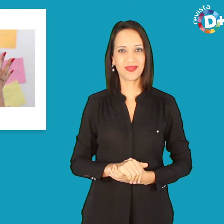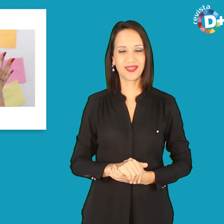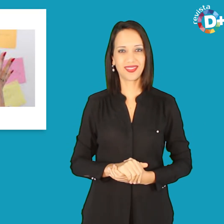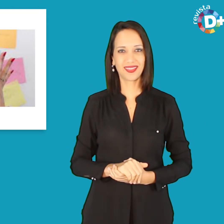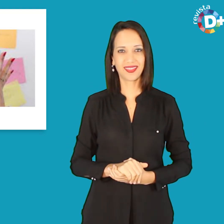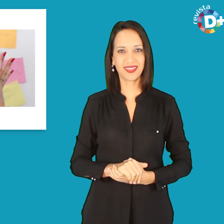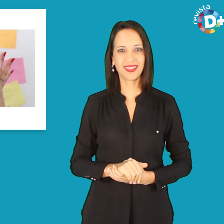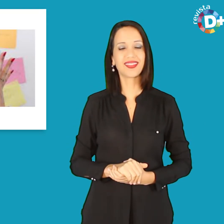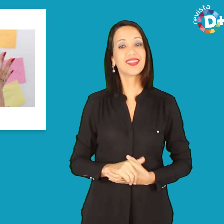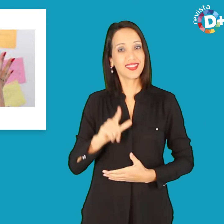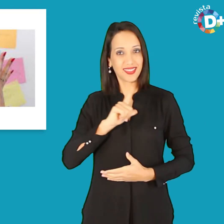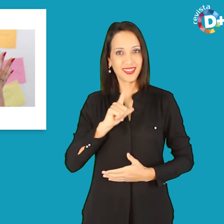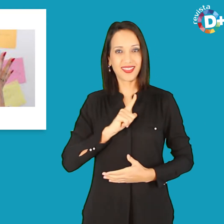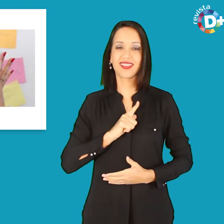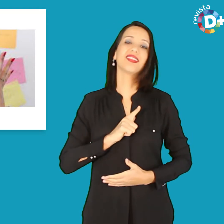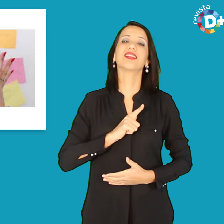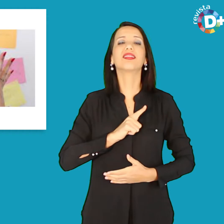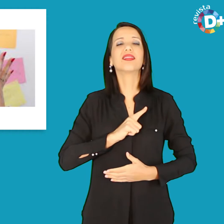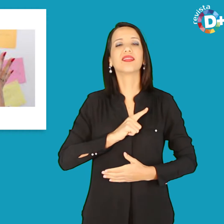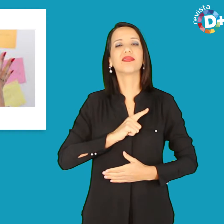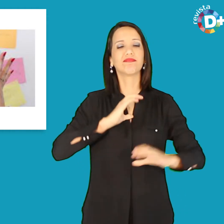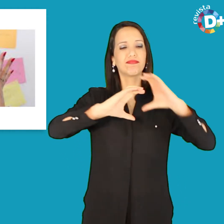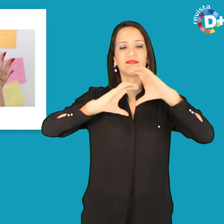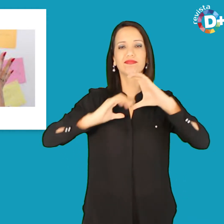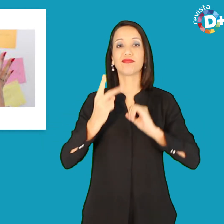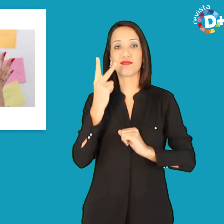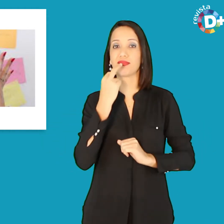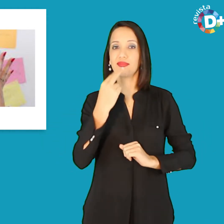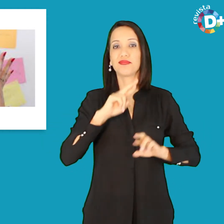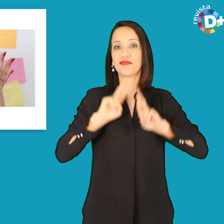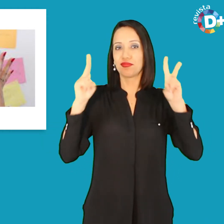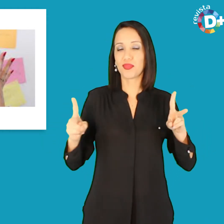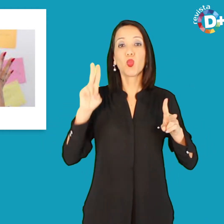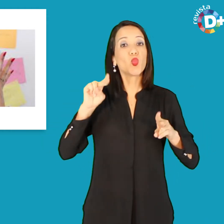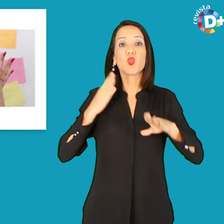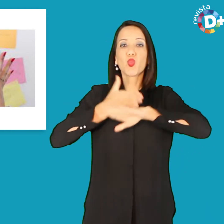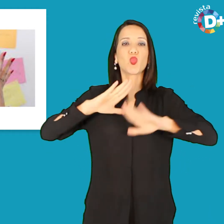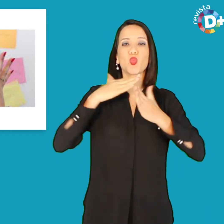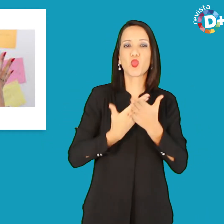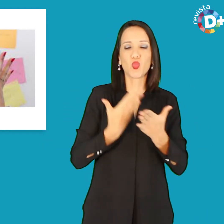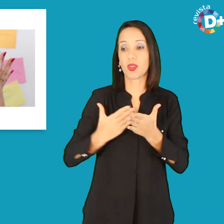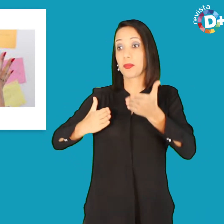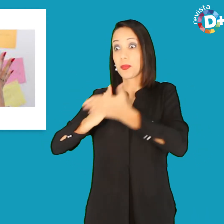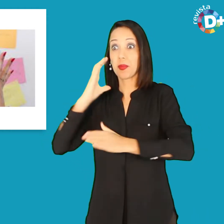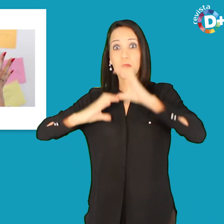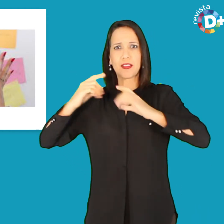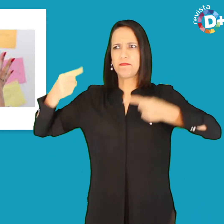Ela fala 2 idiomas fluentes sem nunca ter estudado em uma escola. Passou em um concurso concorrido, lê muitos livros